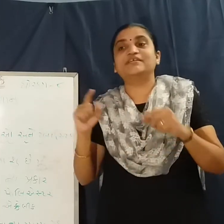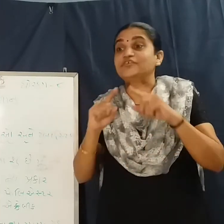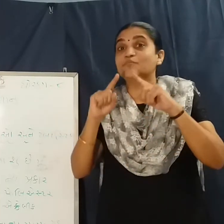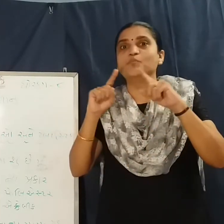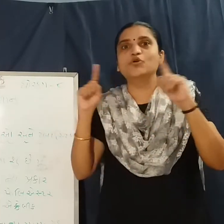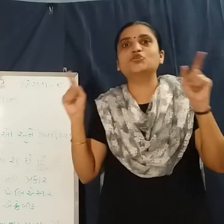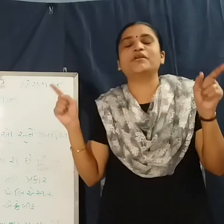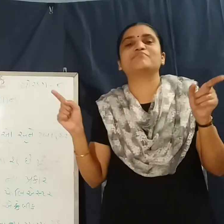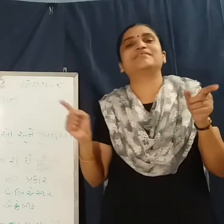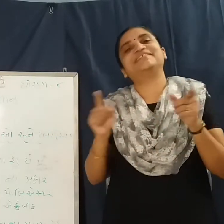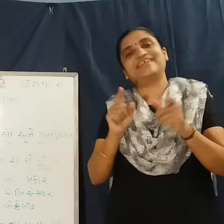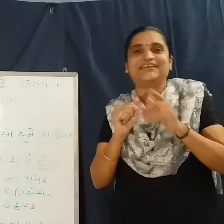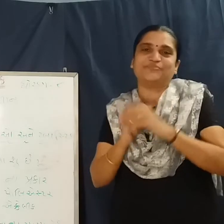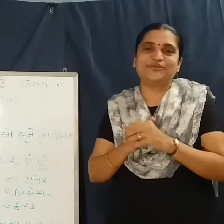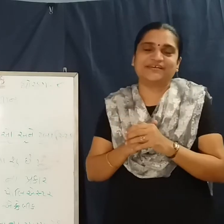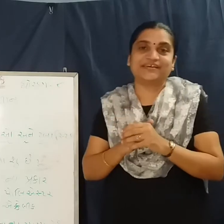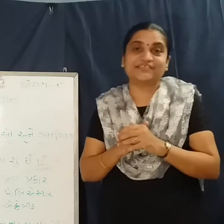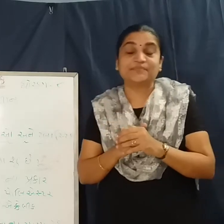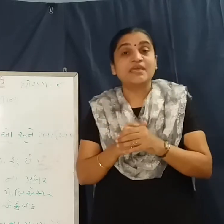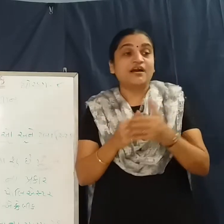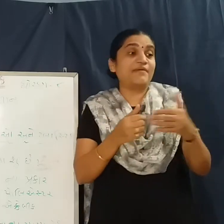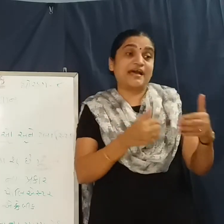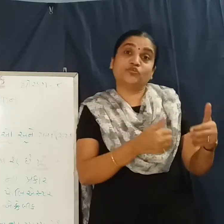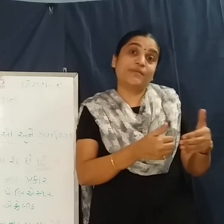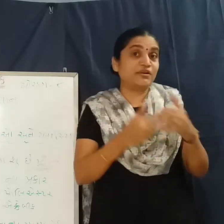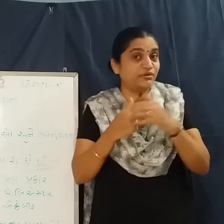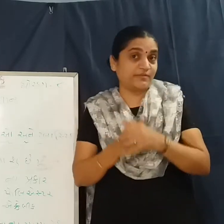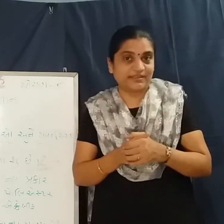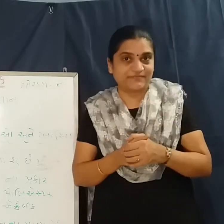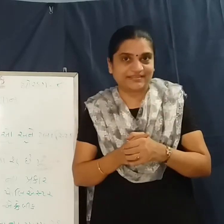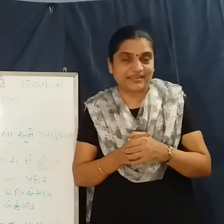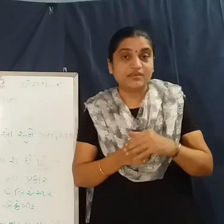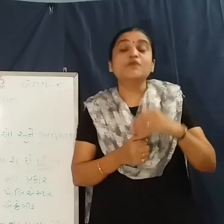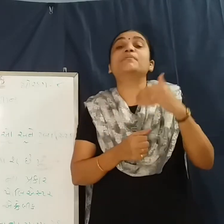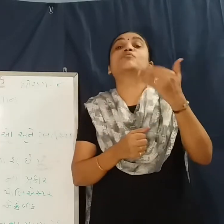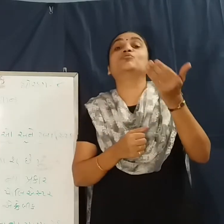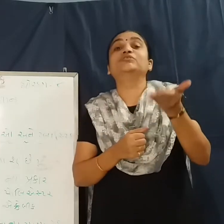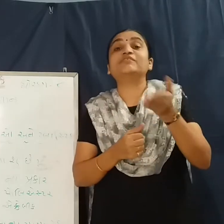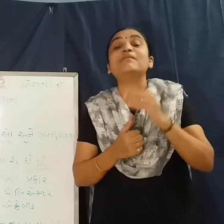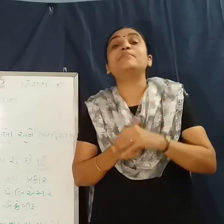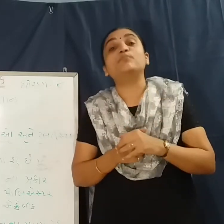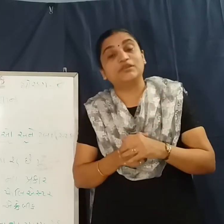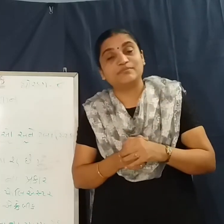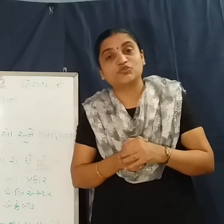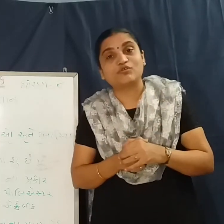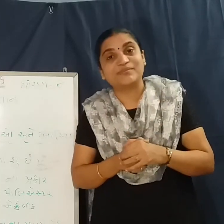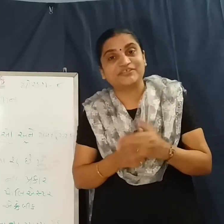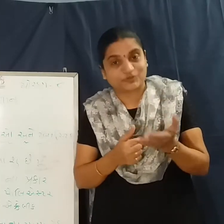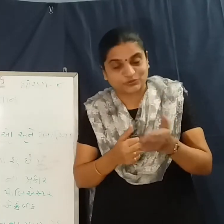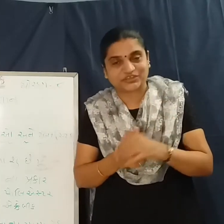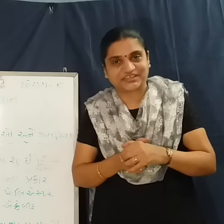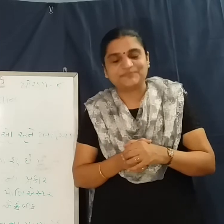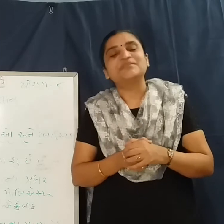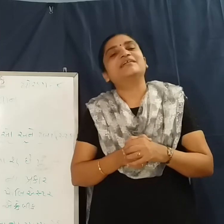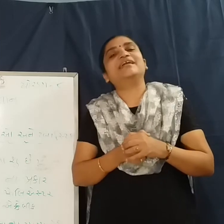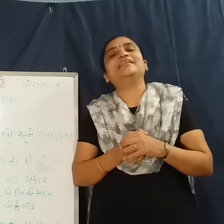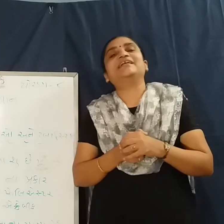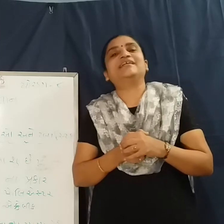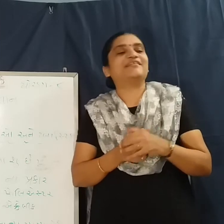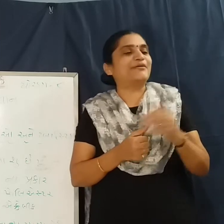છે અને મોટો એકમ બને છે એને પોલિમર કહે છે। હવે આ તો માનવ નિર્મિતની વાત થઈ, પણ કુદરતમાં પણ પોલિમર જોવા મળે છે કુદરતી, એને